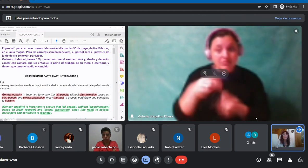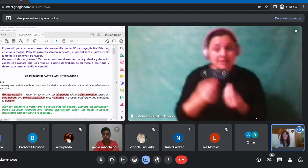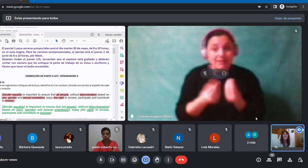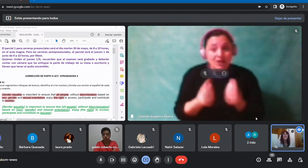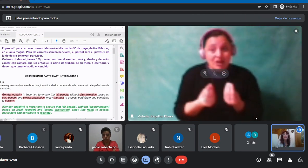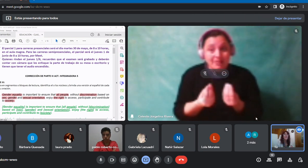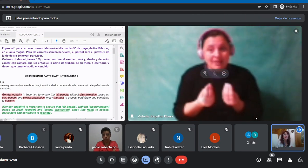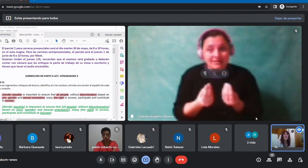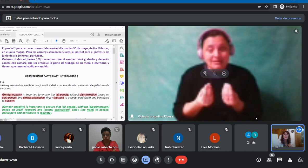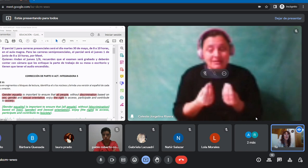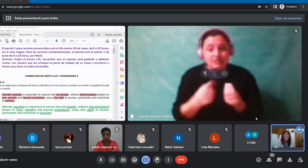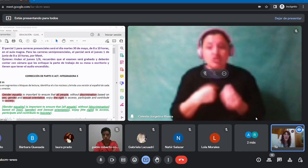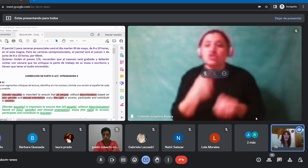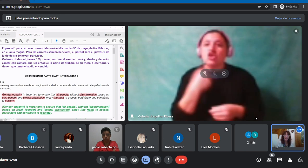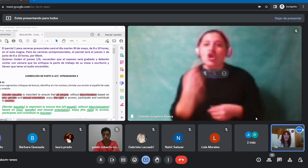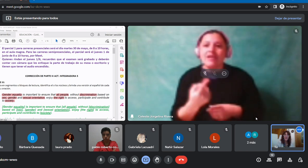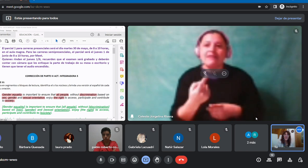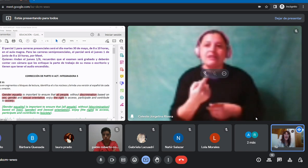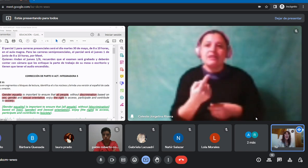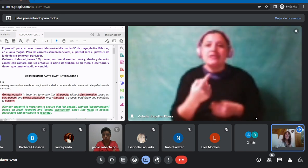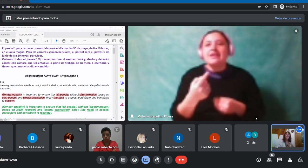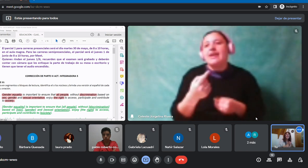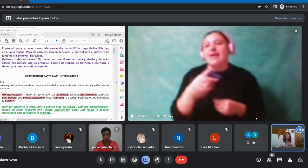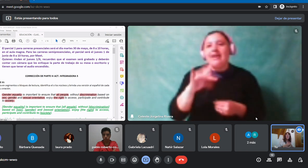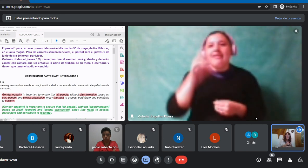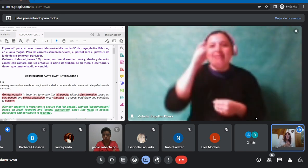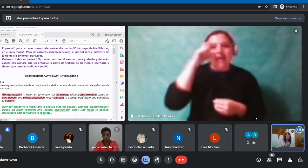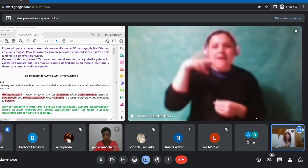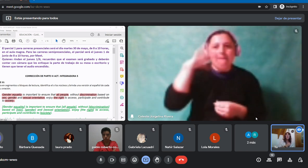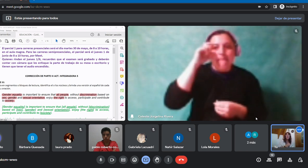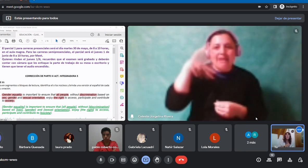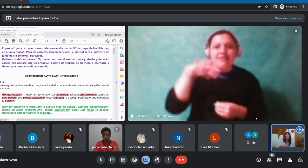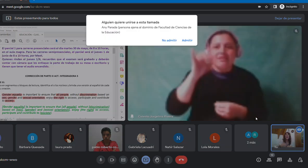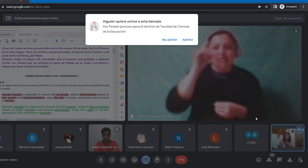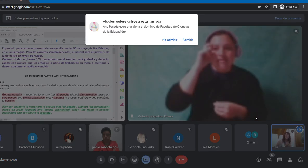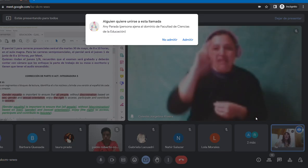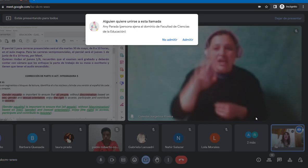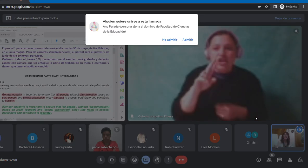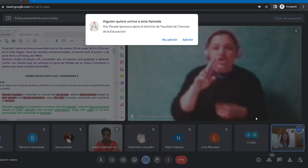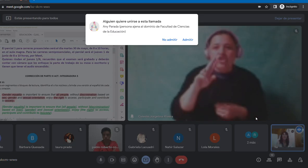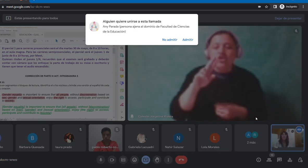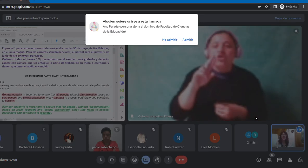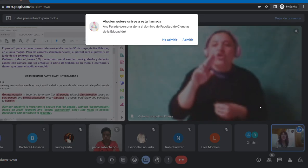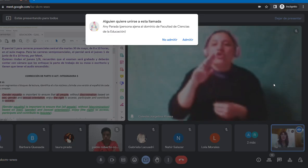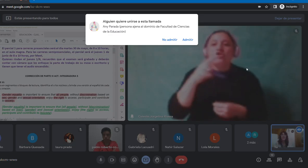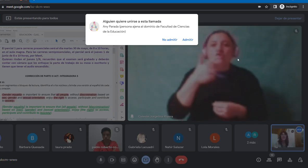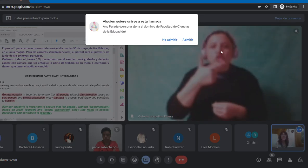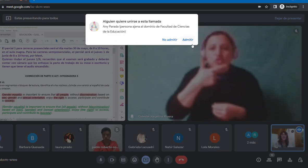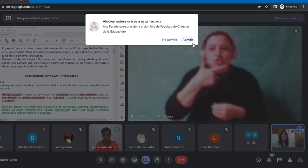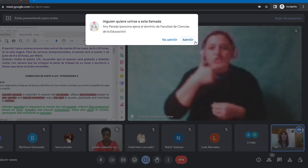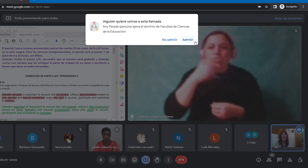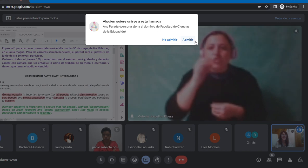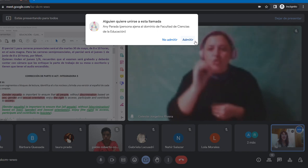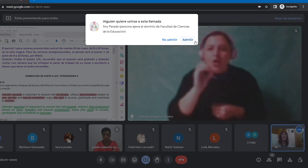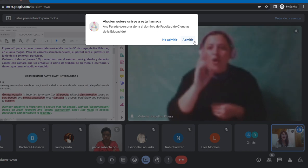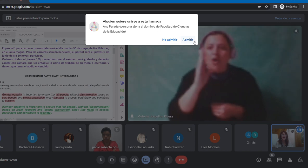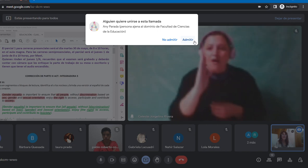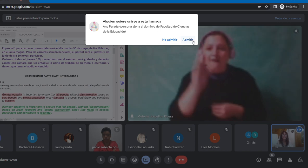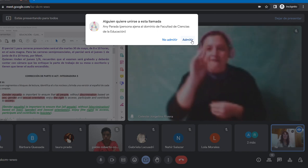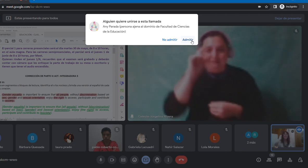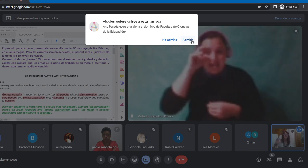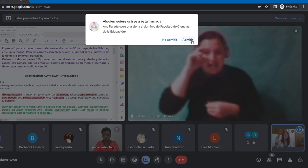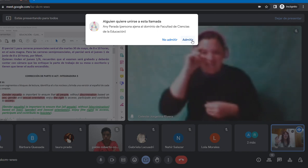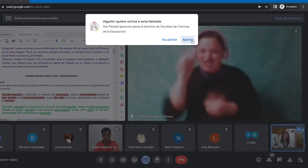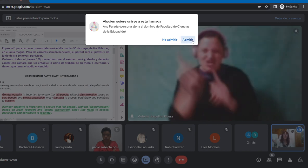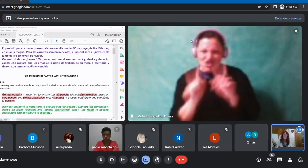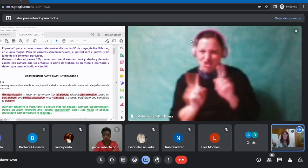tenemos que decir depender sobre. O sea... La preposición va a cambiar la traducción, ¿sí? Tienen